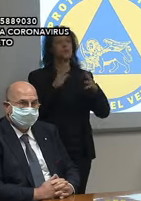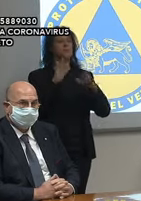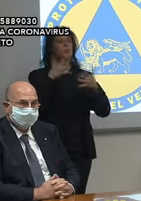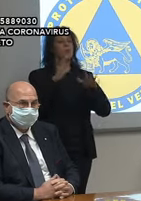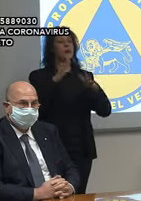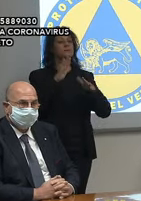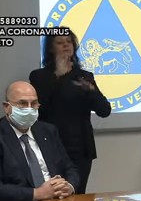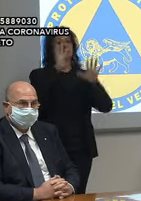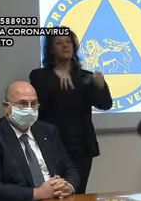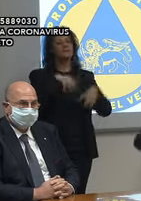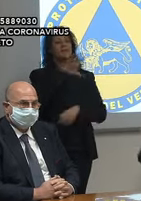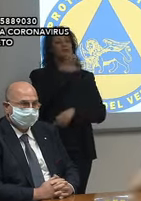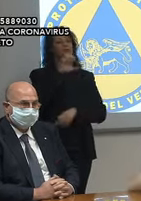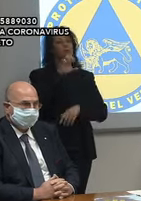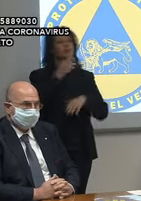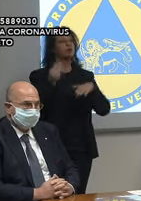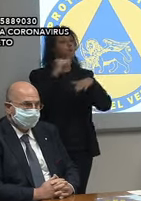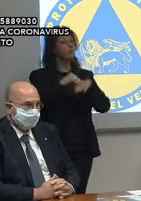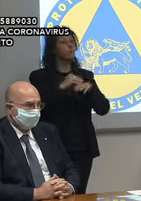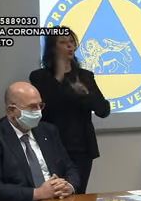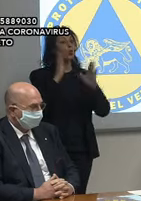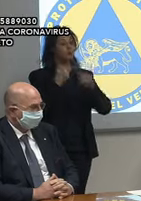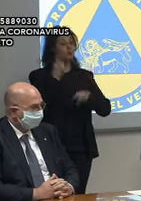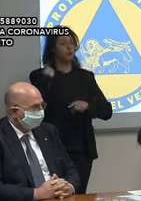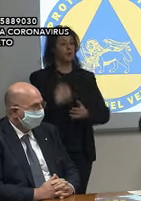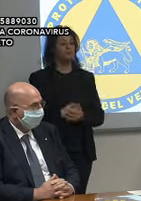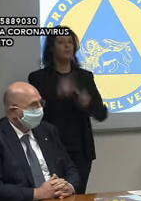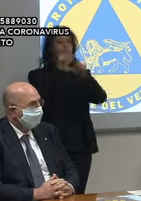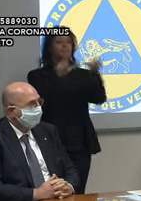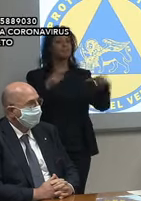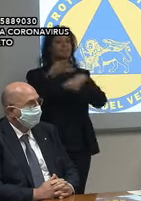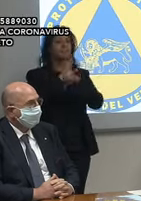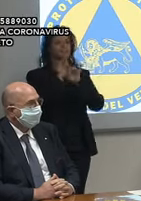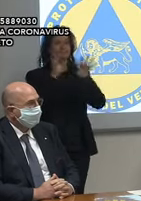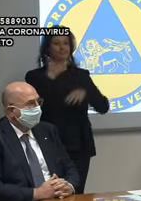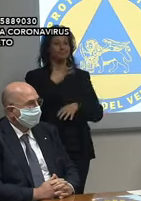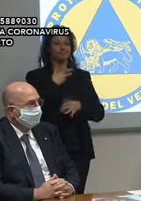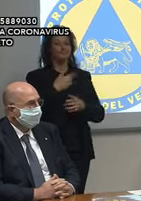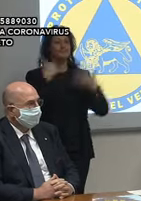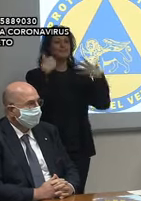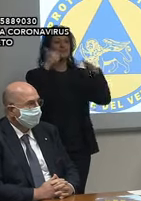quasi 500 più di ieri. Le persone positive sono